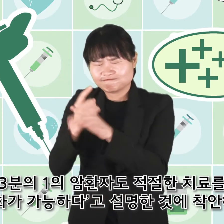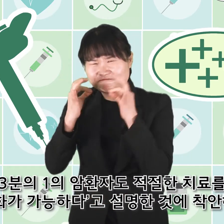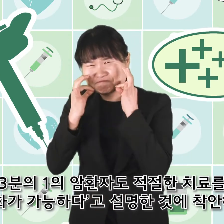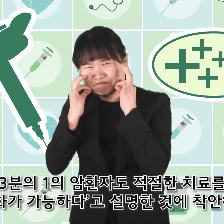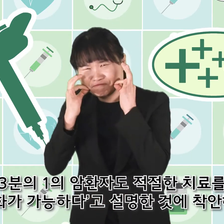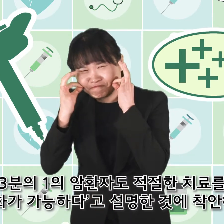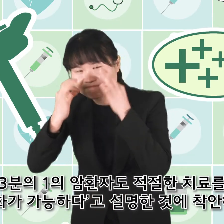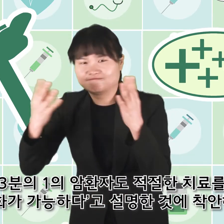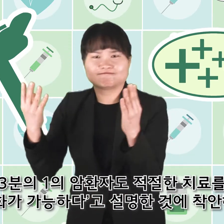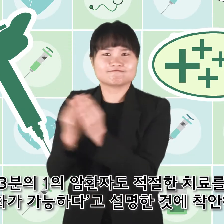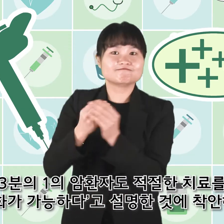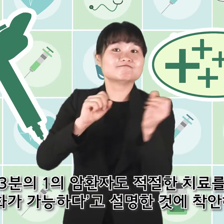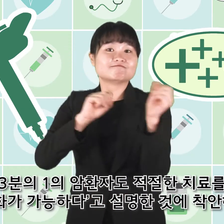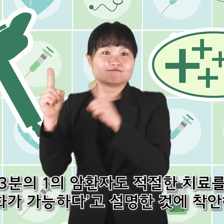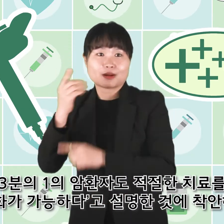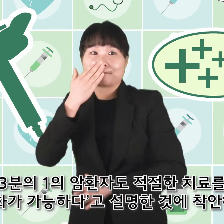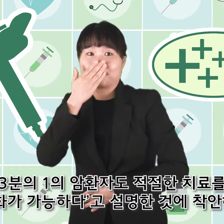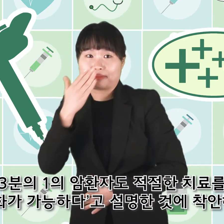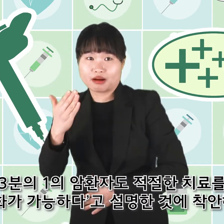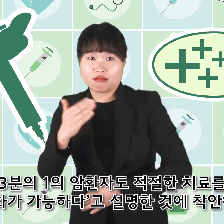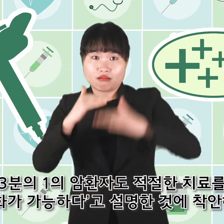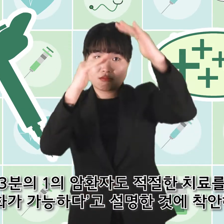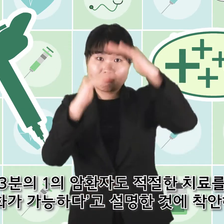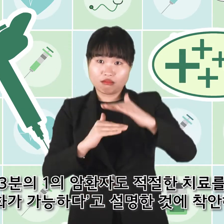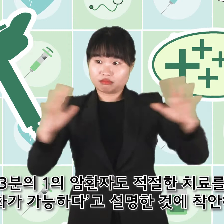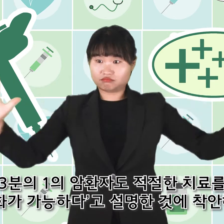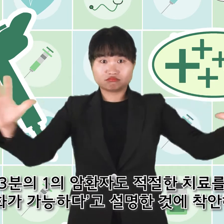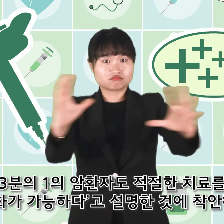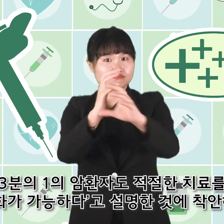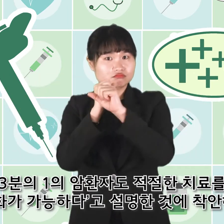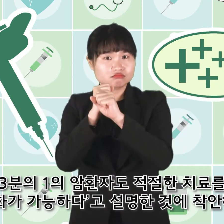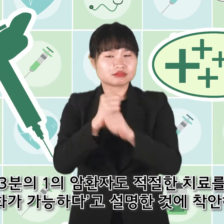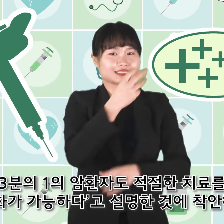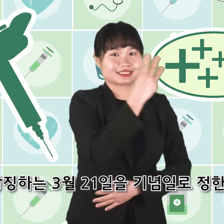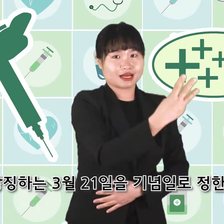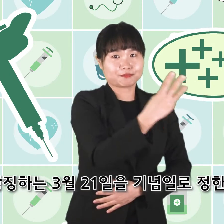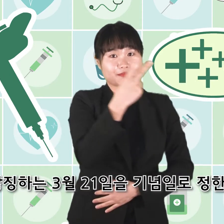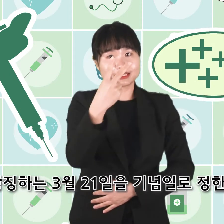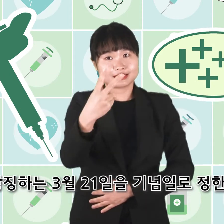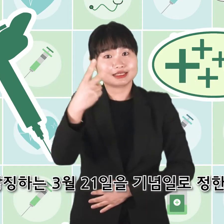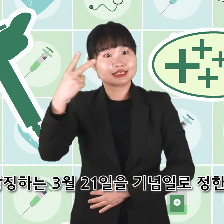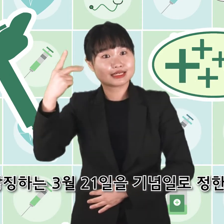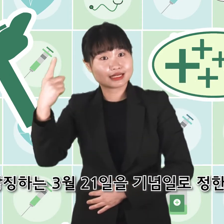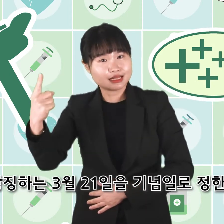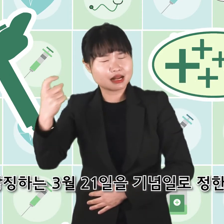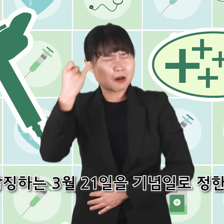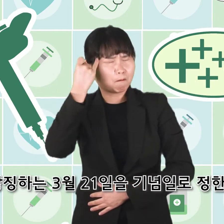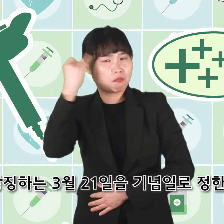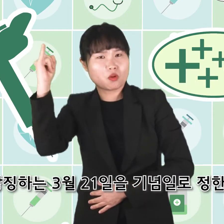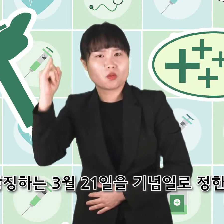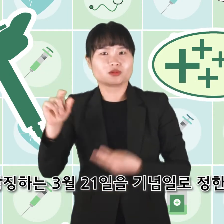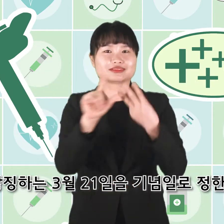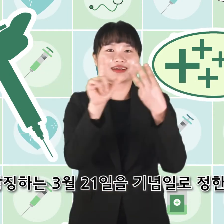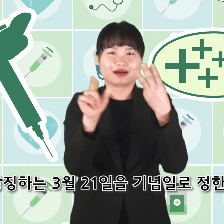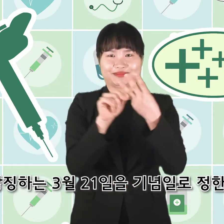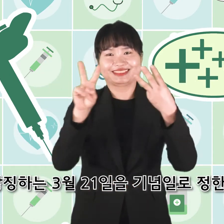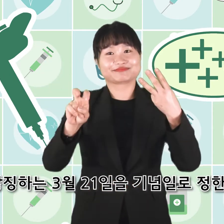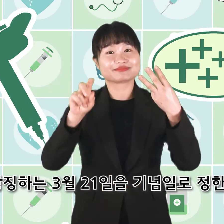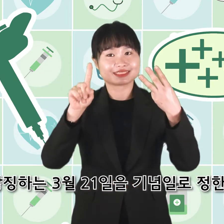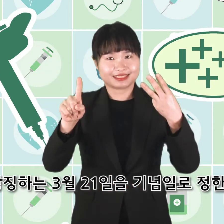적절한 치료를 하면 완화가 가능하다고 설명한 것에 착안해 3, 2, 1을 상징하는 3월